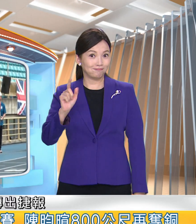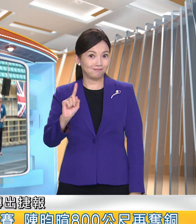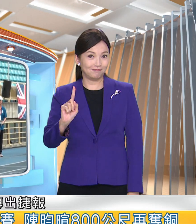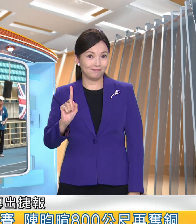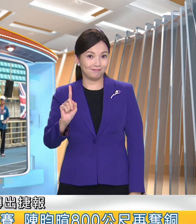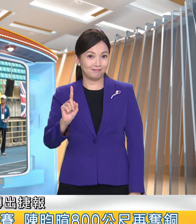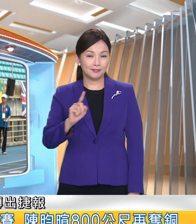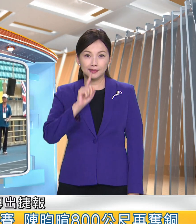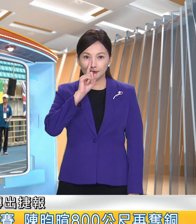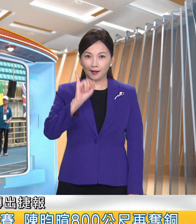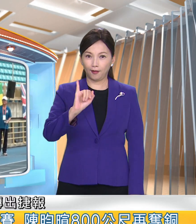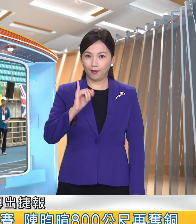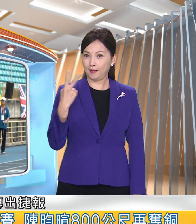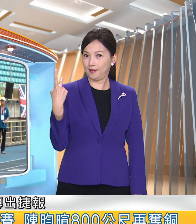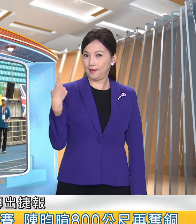表队再传出了捷报。